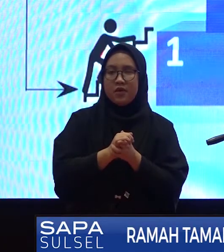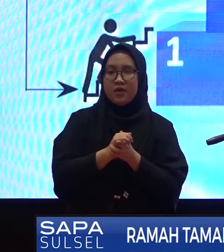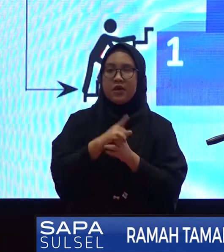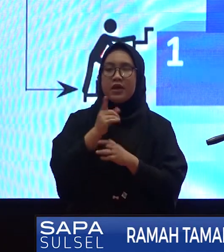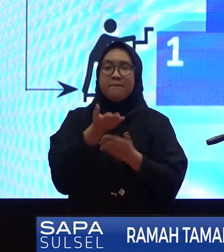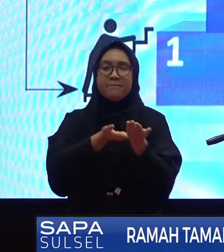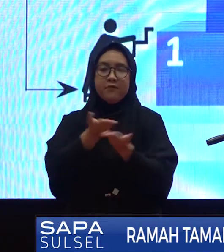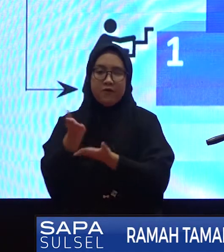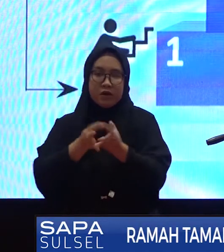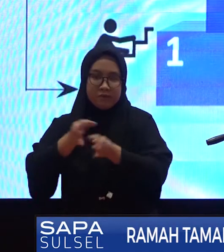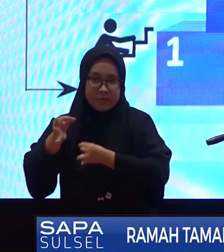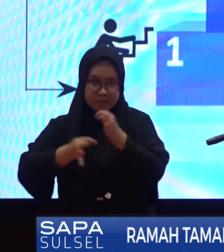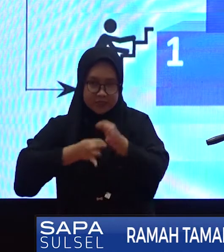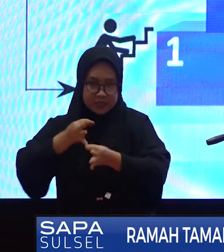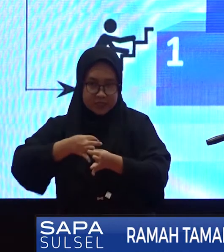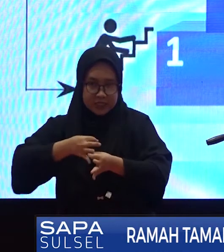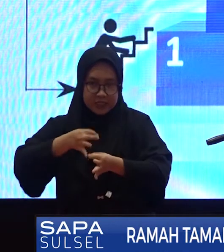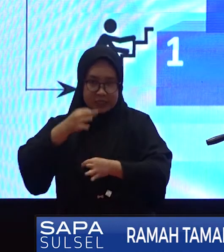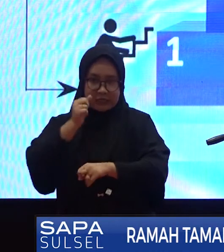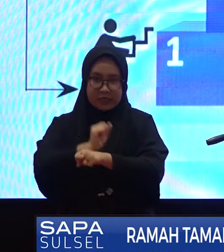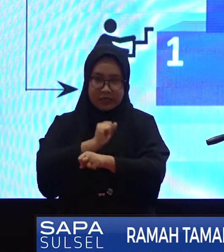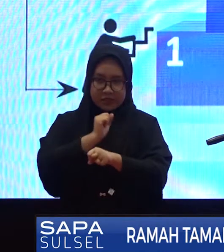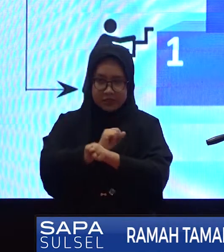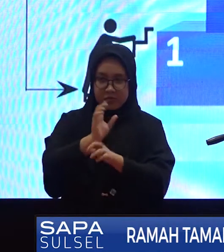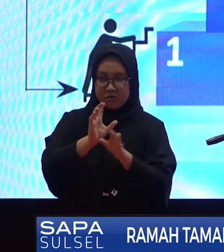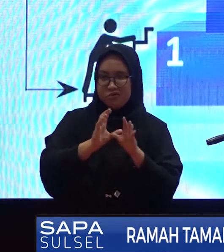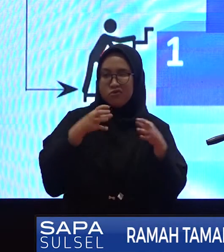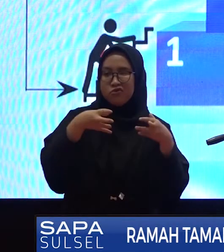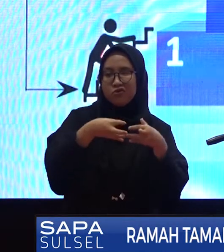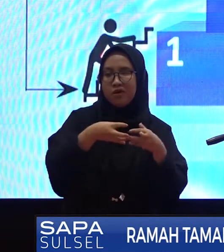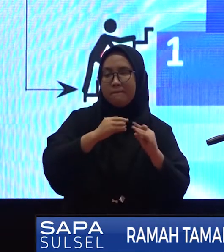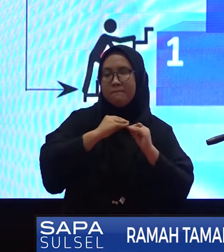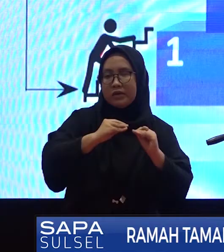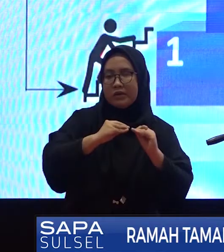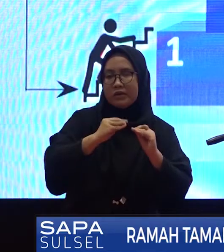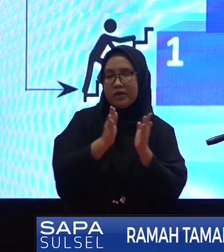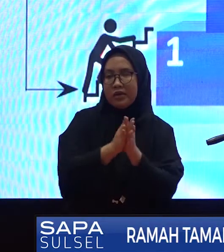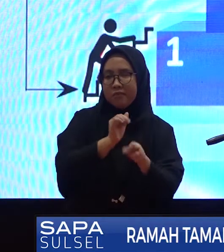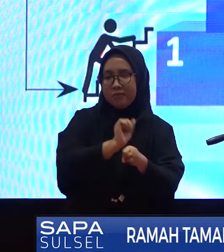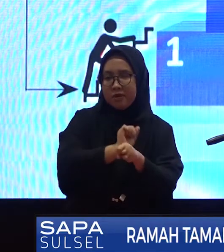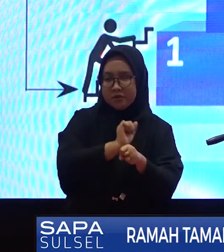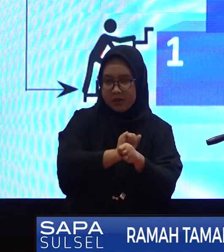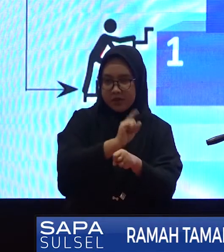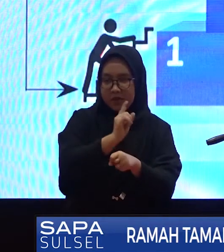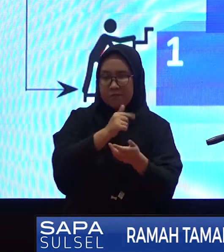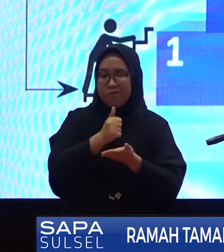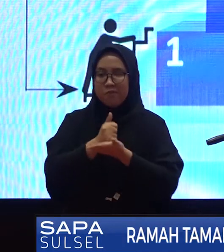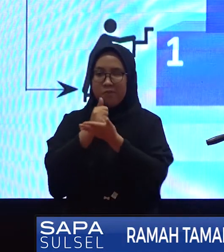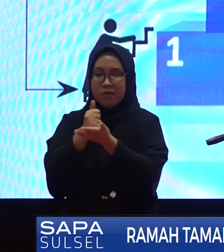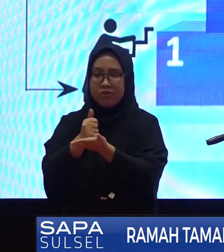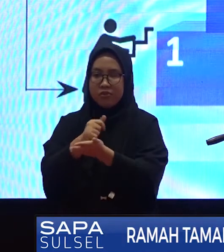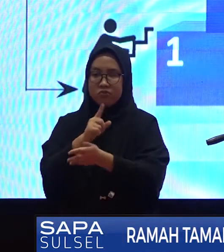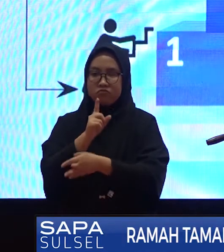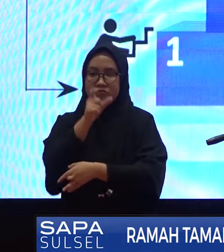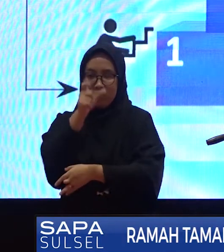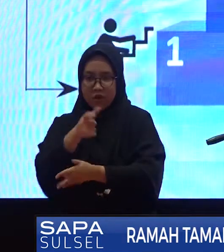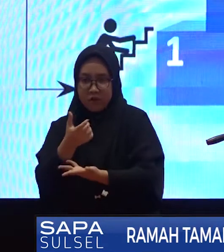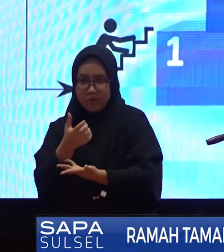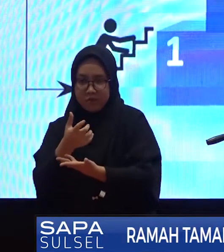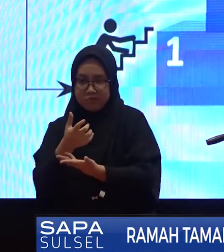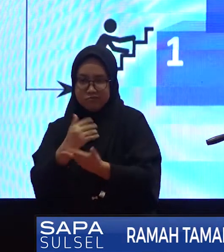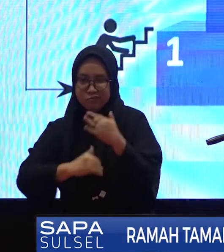memfasilitasi tenaga kerja dengan dunia pendidikan dan dunia kerja membantu perusahaan dalam pemenuhan